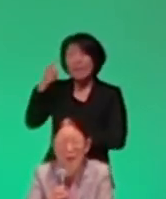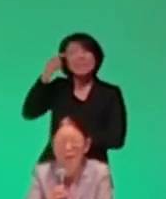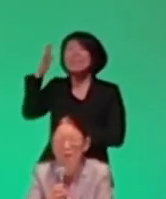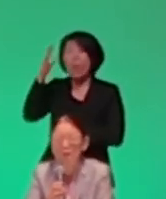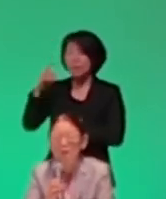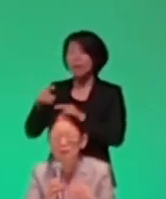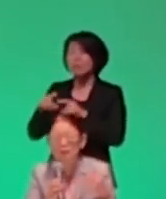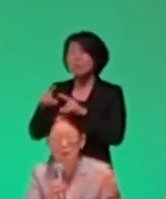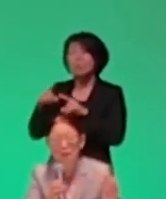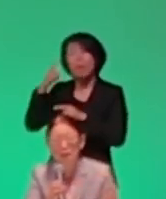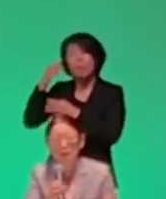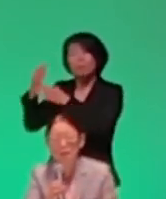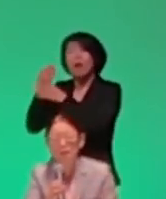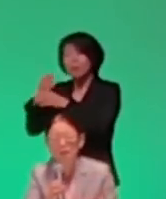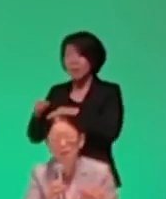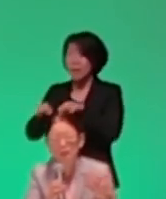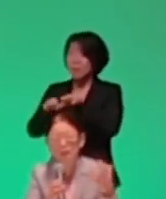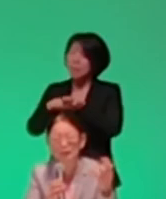っぱりその